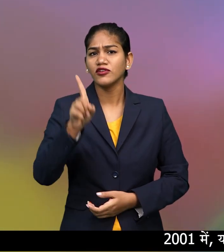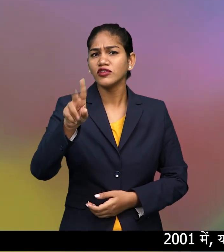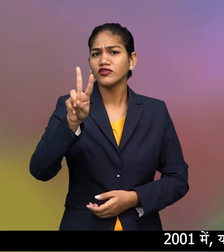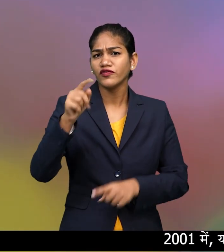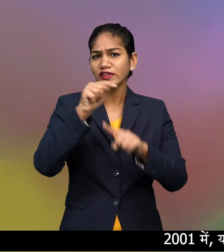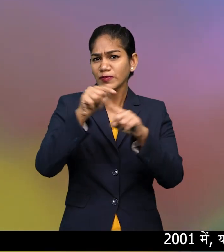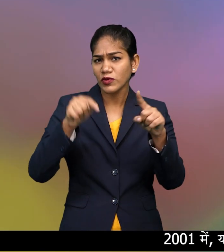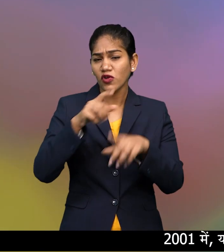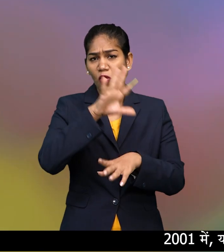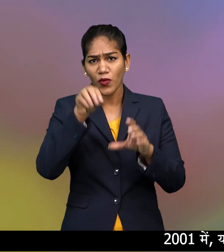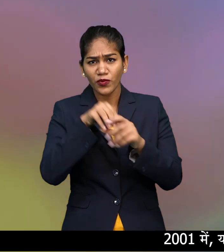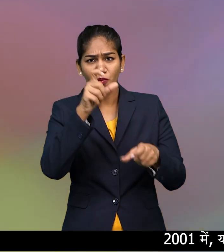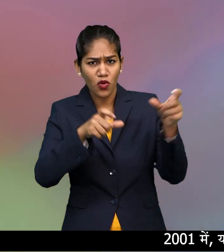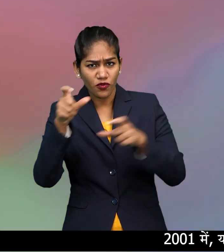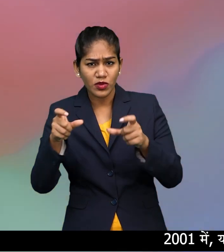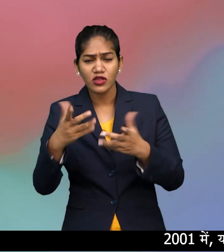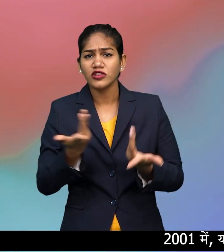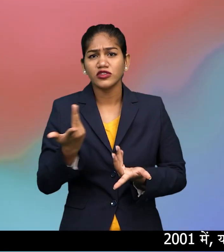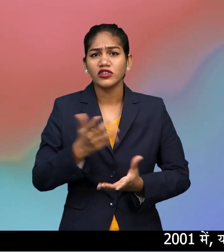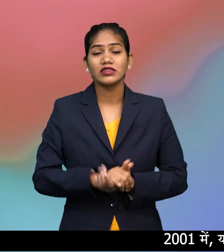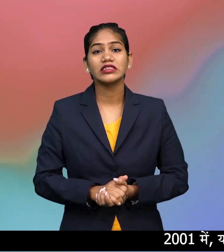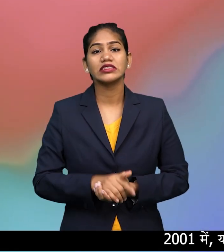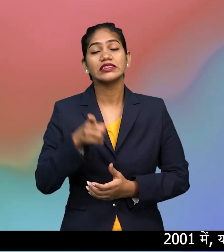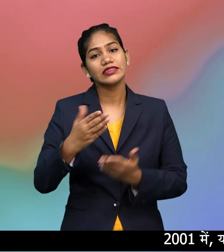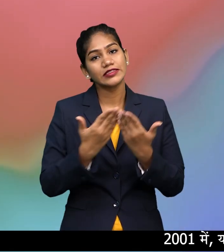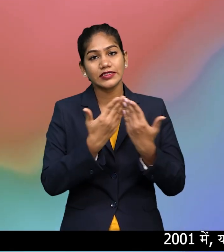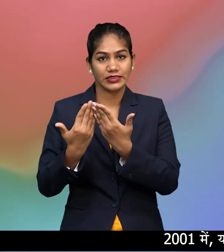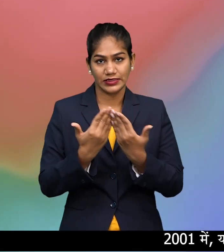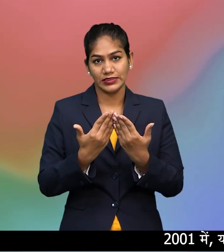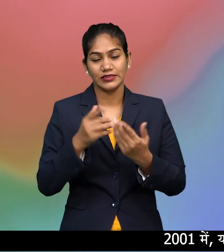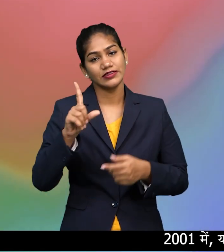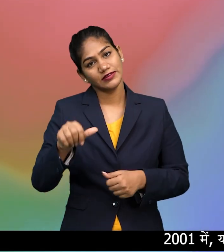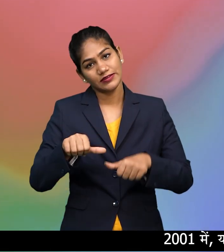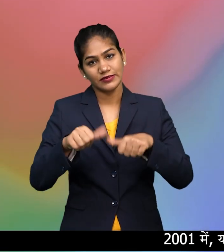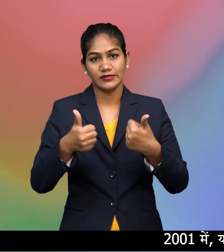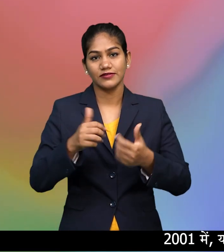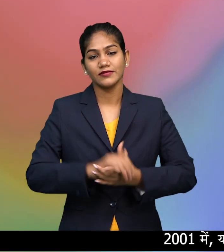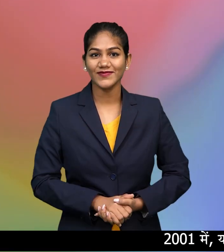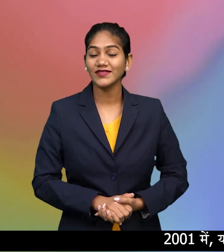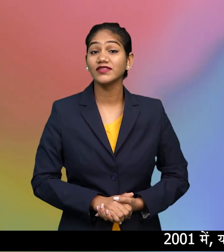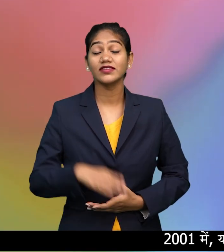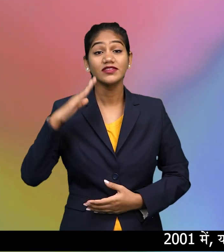साक्षर थी। 2001 में यह 65% था। 2011 तक